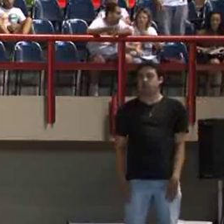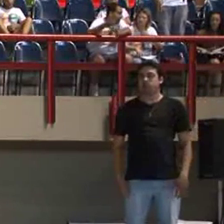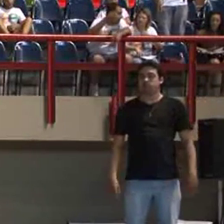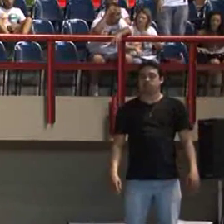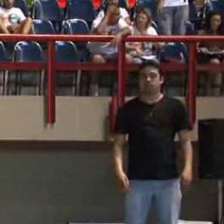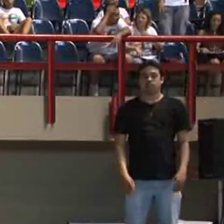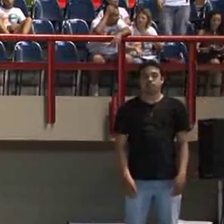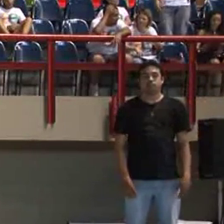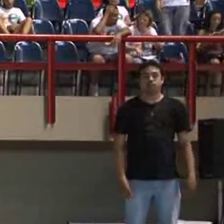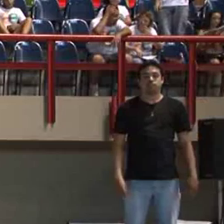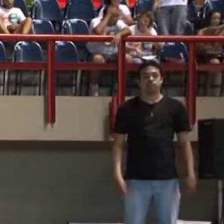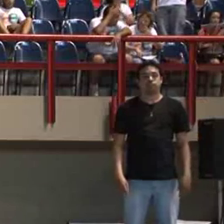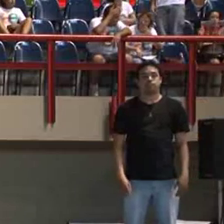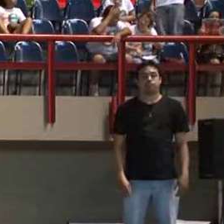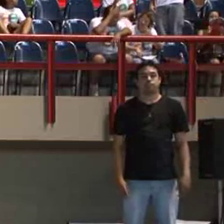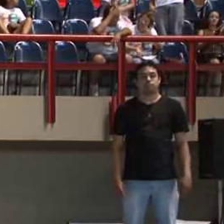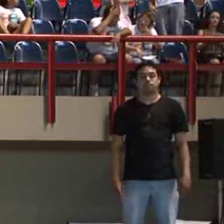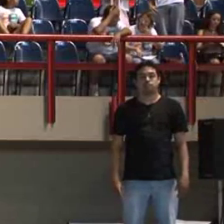Vamos lá.